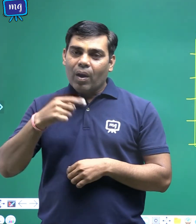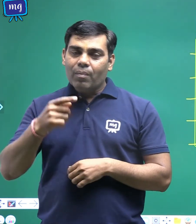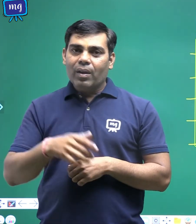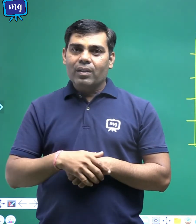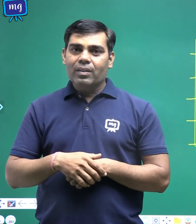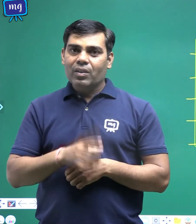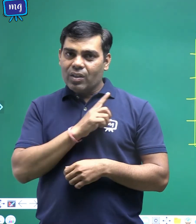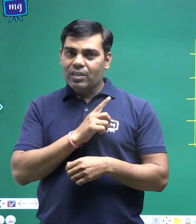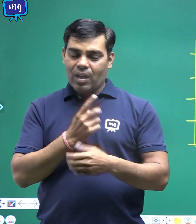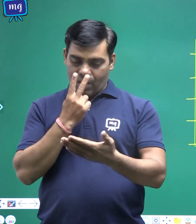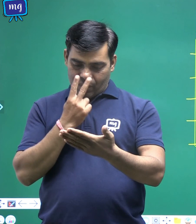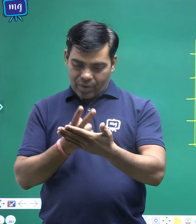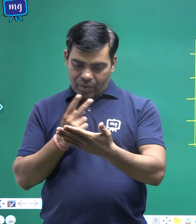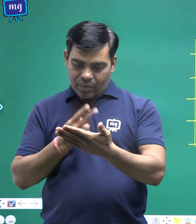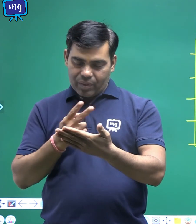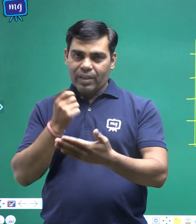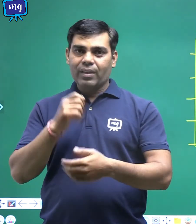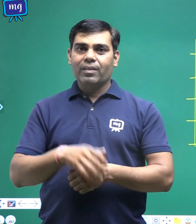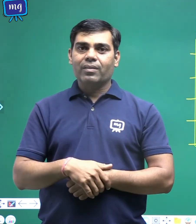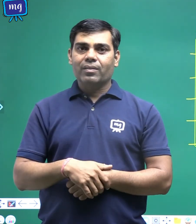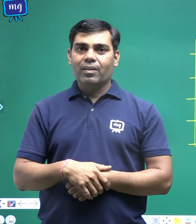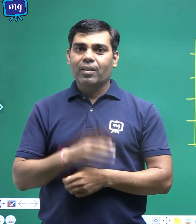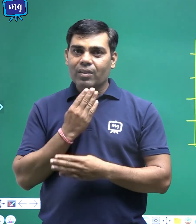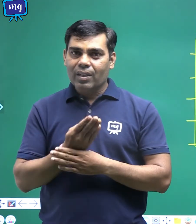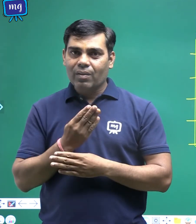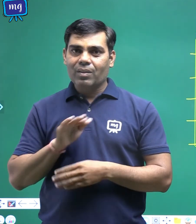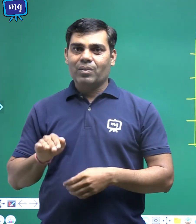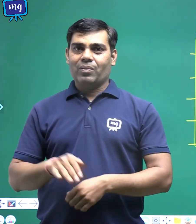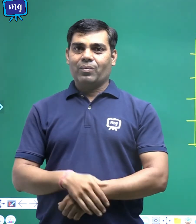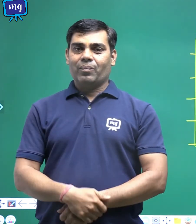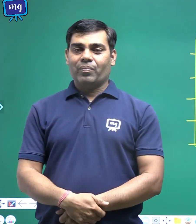बार बार इसका वीडियो देखें। धन्यवाद बच्चों।